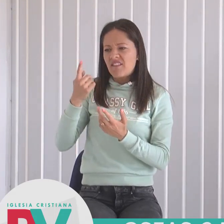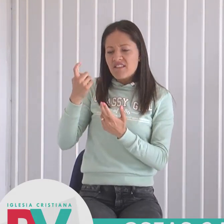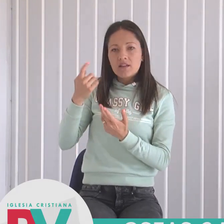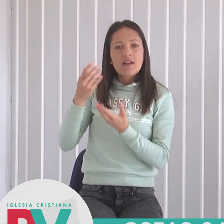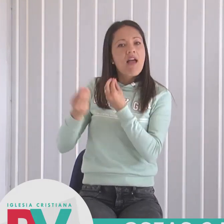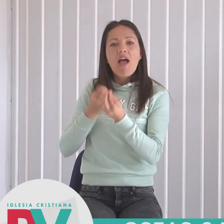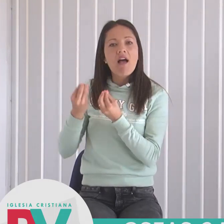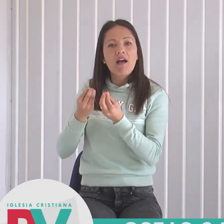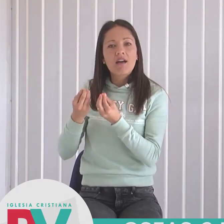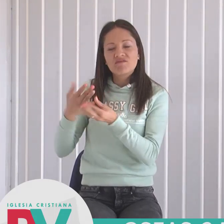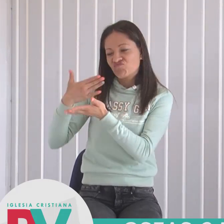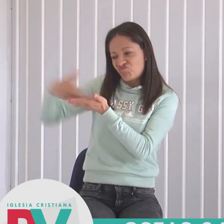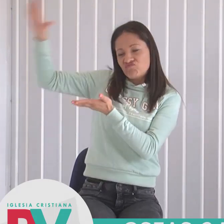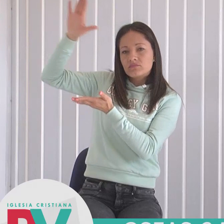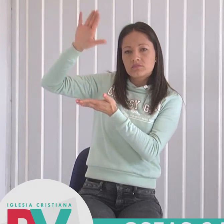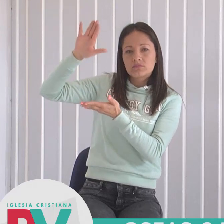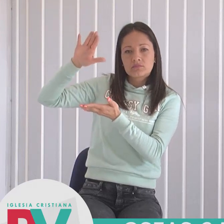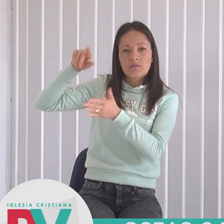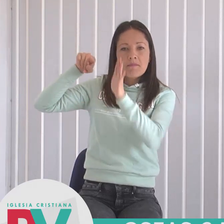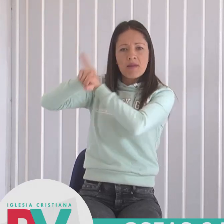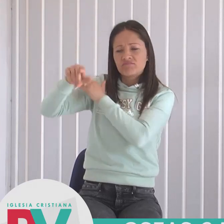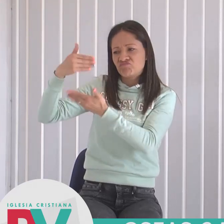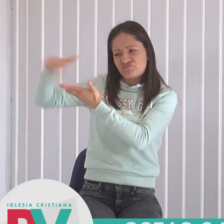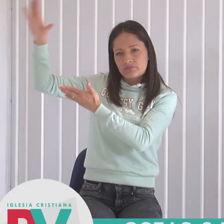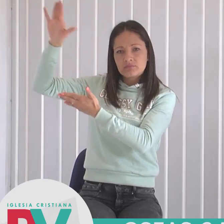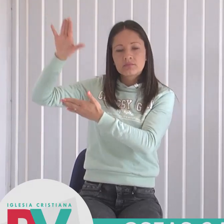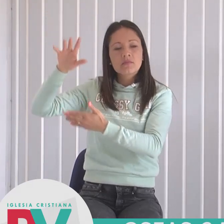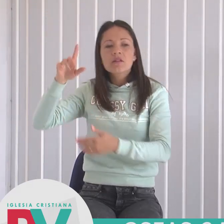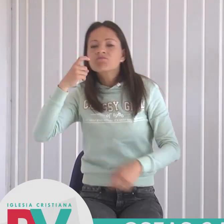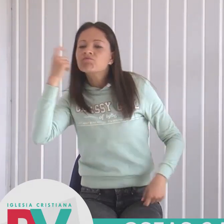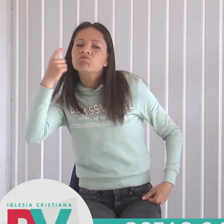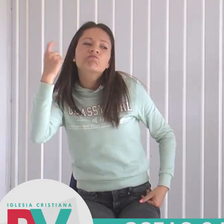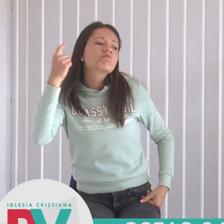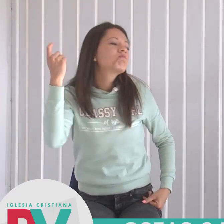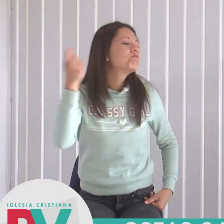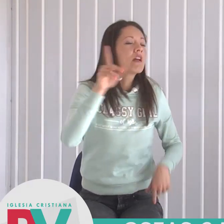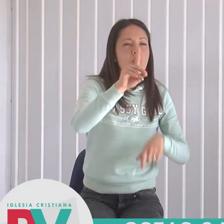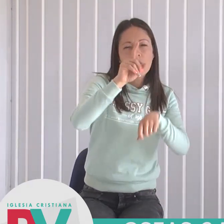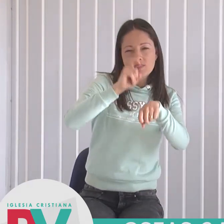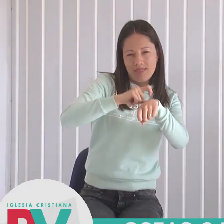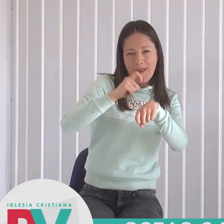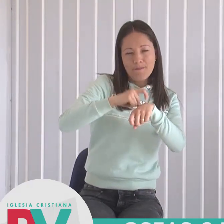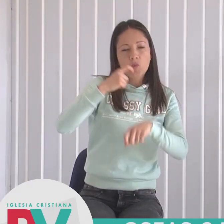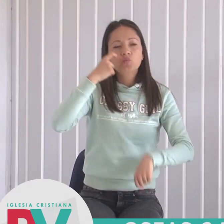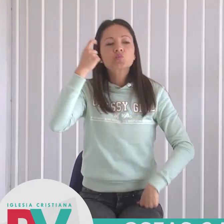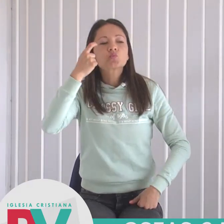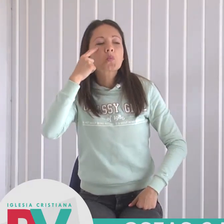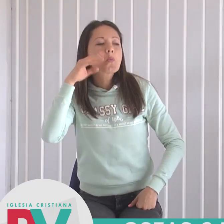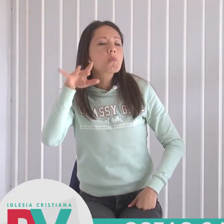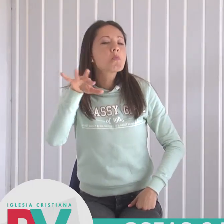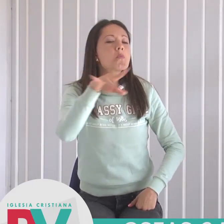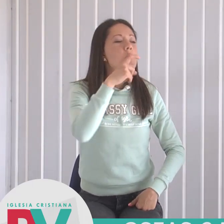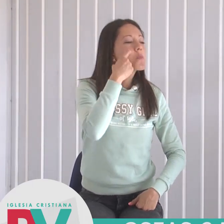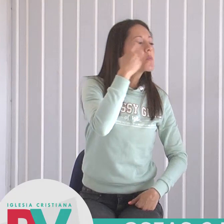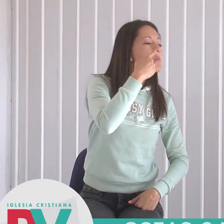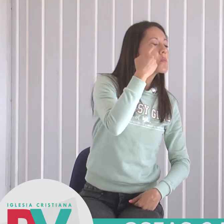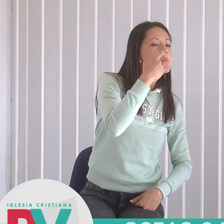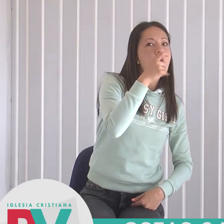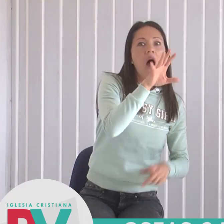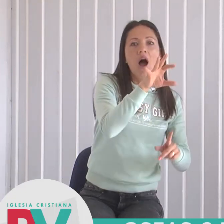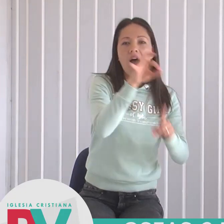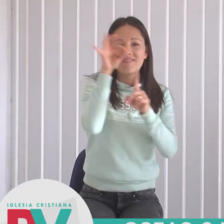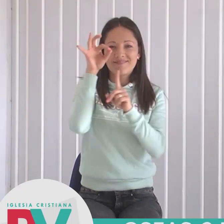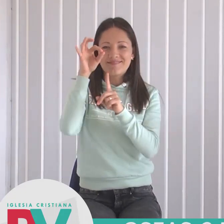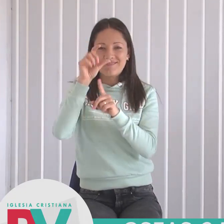rey, entonces ¿qué hace él? Quítenla. Y luego escogió a otra. Y se tomó el tiempo para escoger a otra.